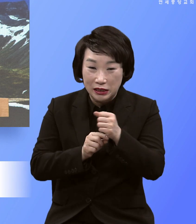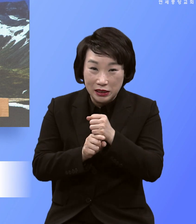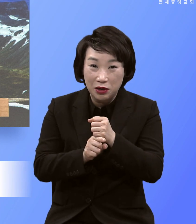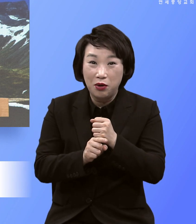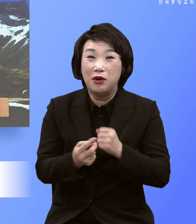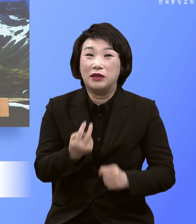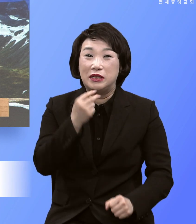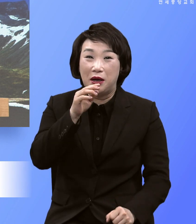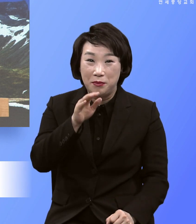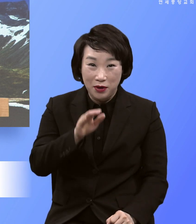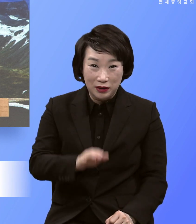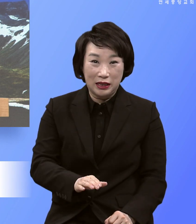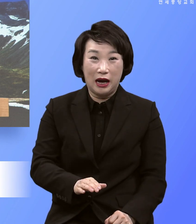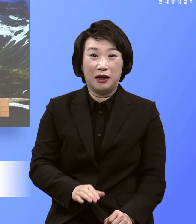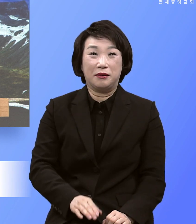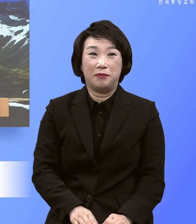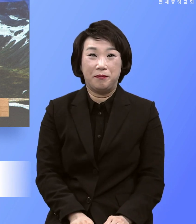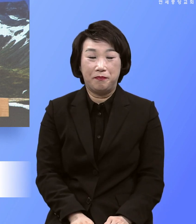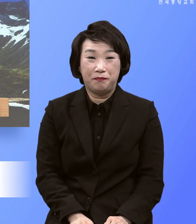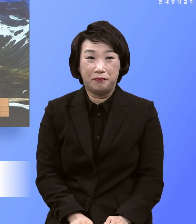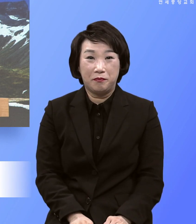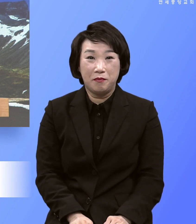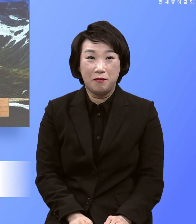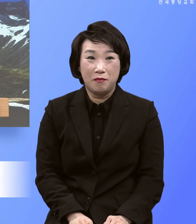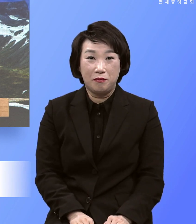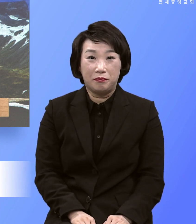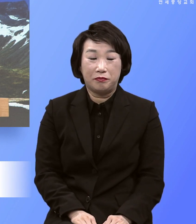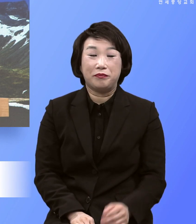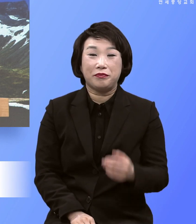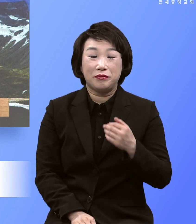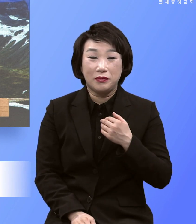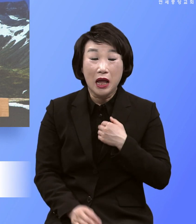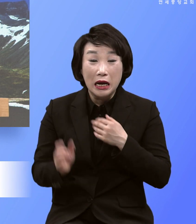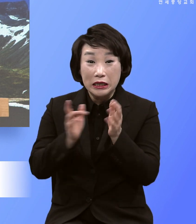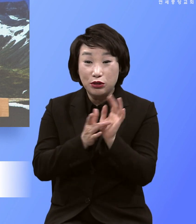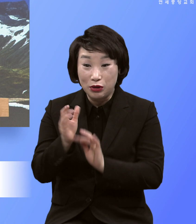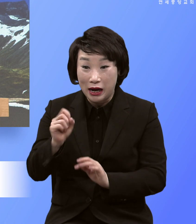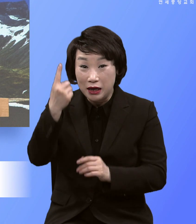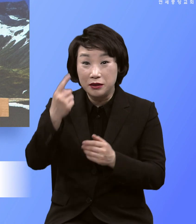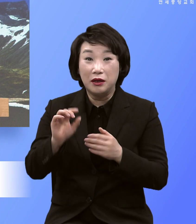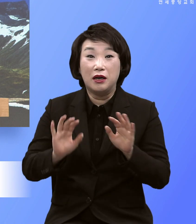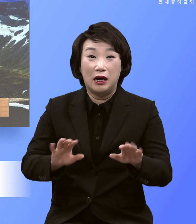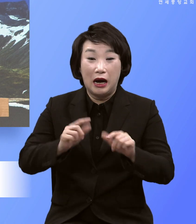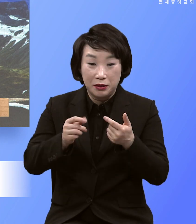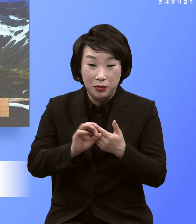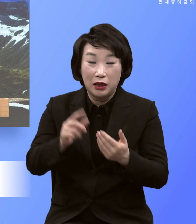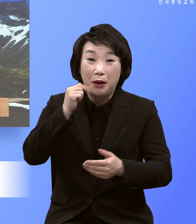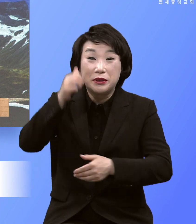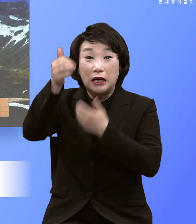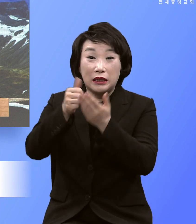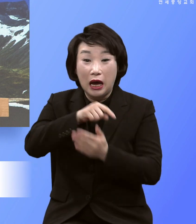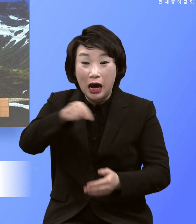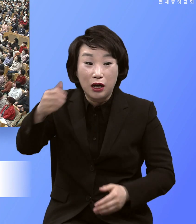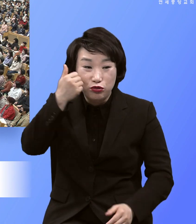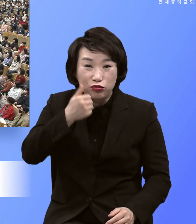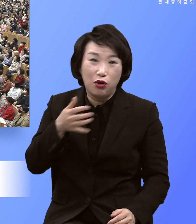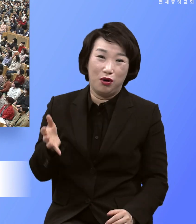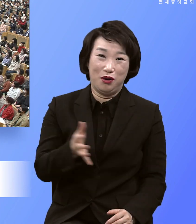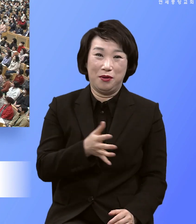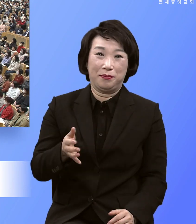진리요 생명이니 나로 말미암지 않고는 아버지께 올 자가